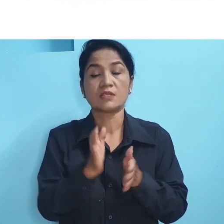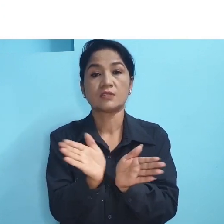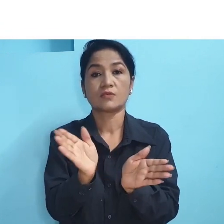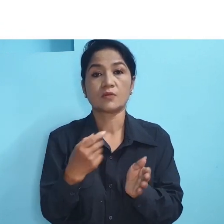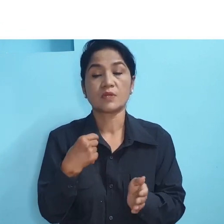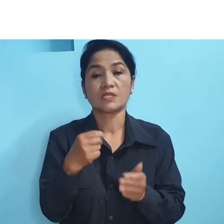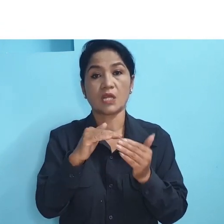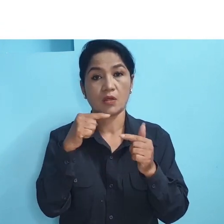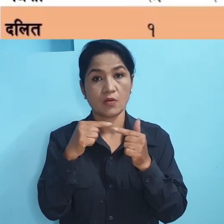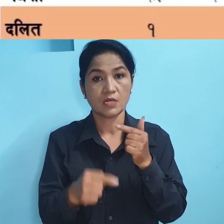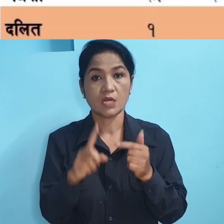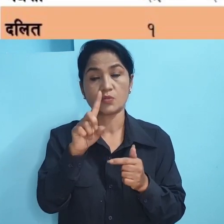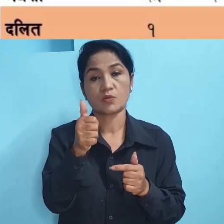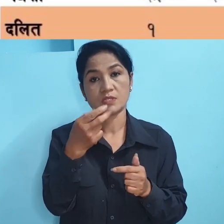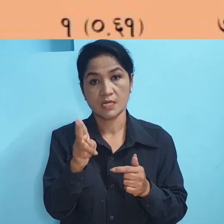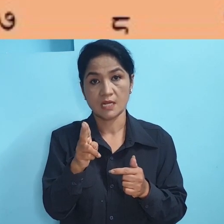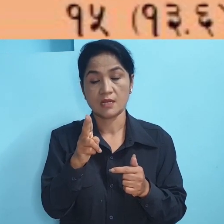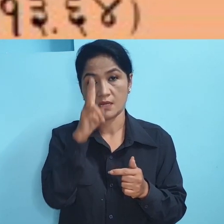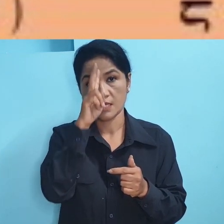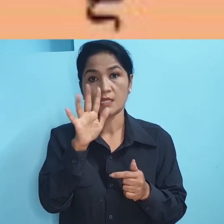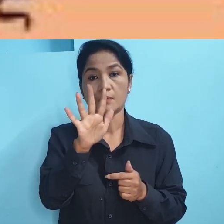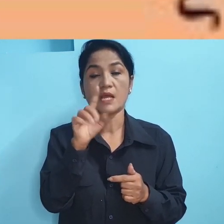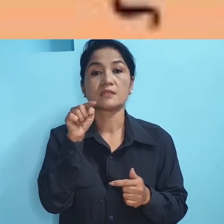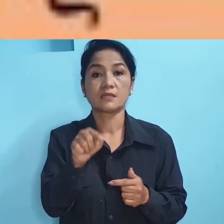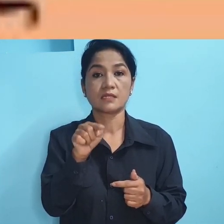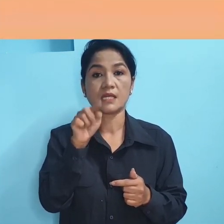दलितको प्रतिनिधित्व घटेर 16 जना अर्थात्